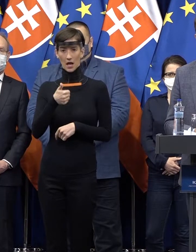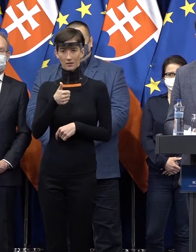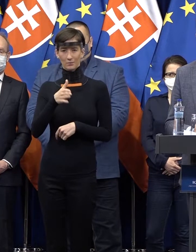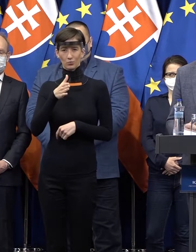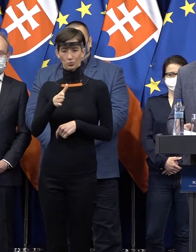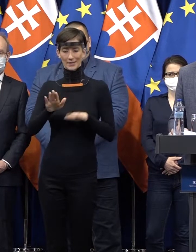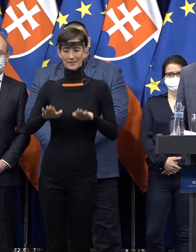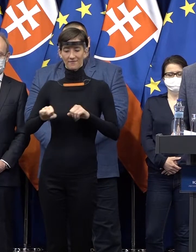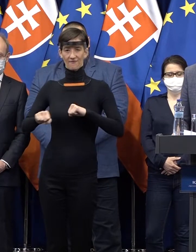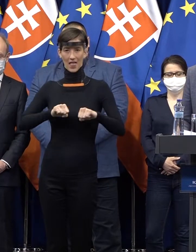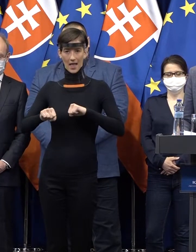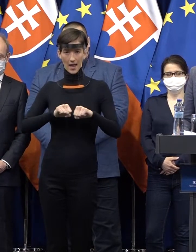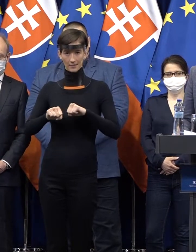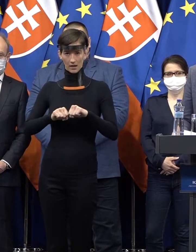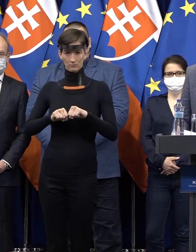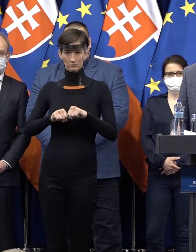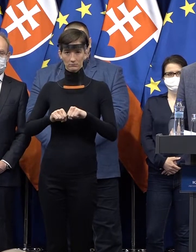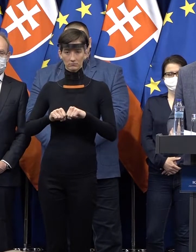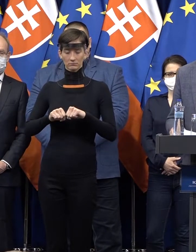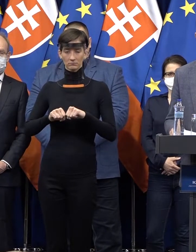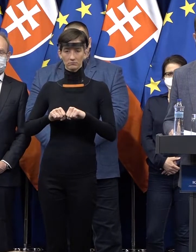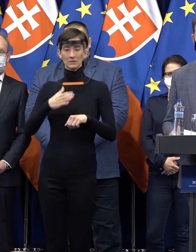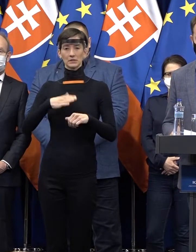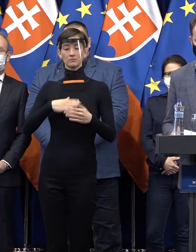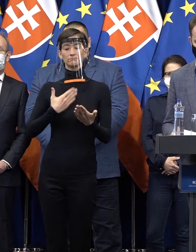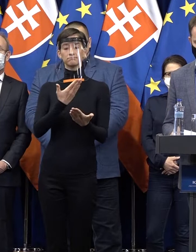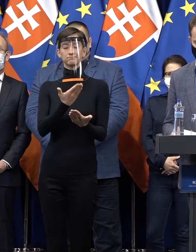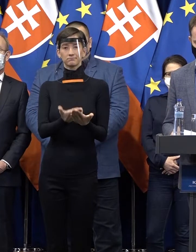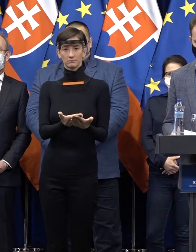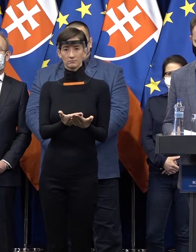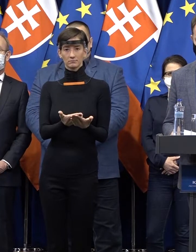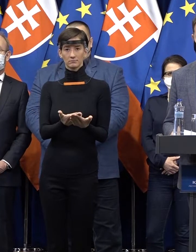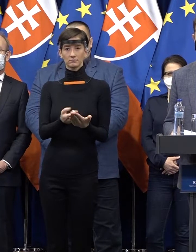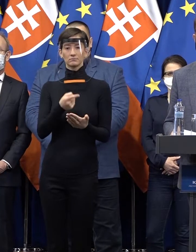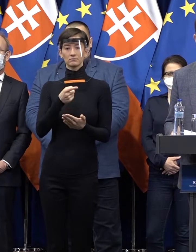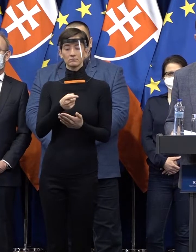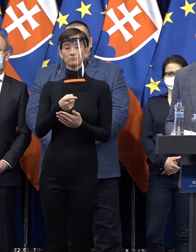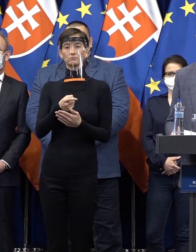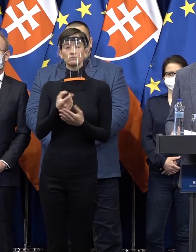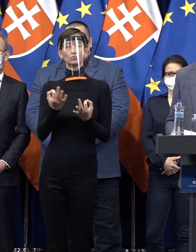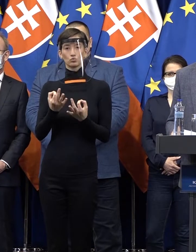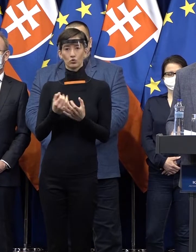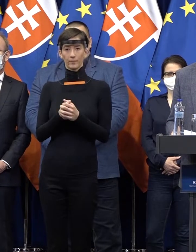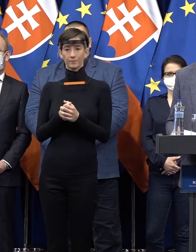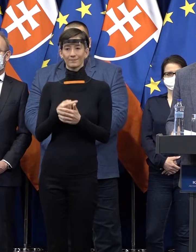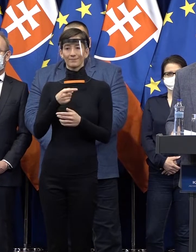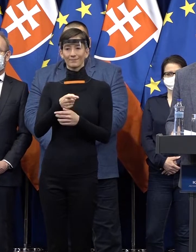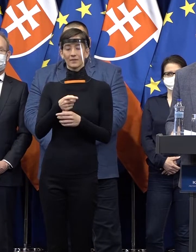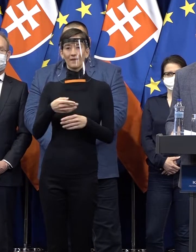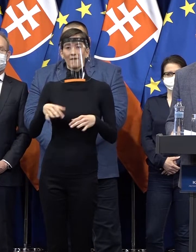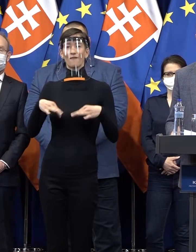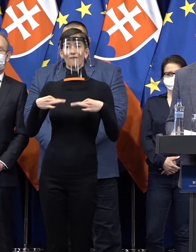s návrhom na prijatie uznesenia, ktorého cieľom bude obmedziť voľný pohyb osôb na obdobie